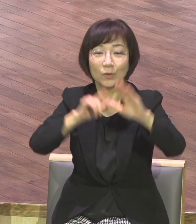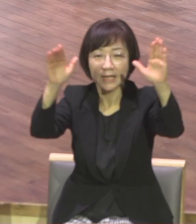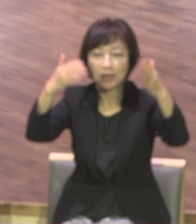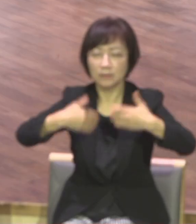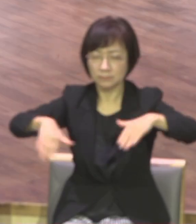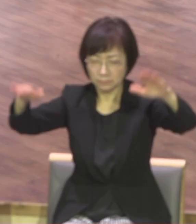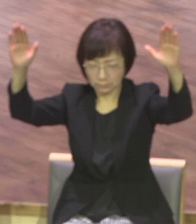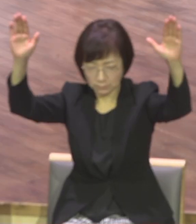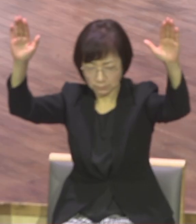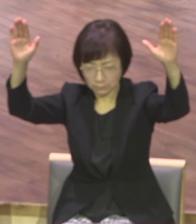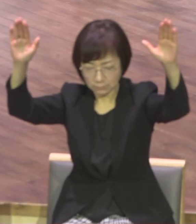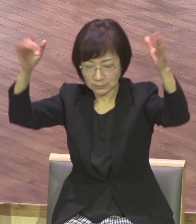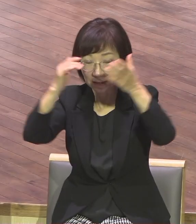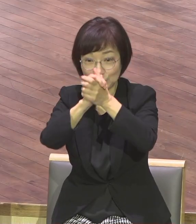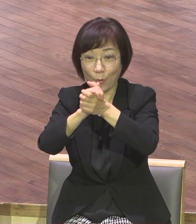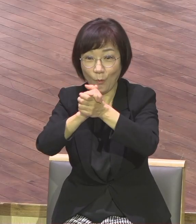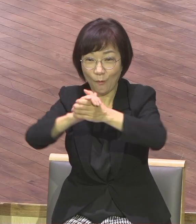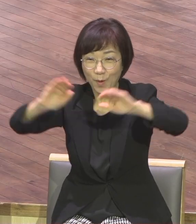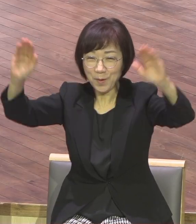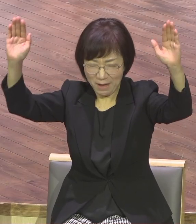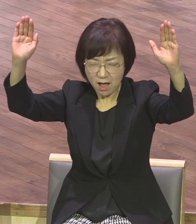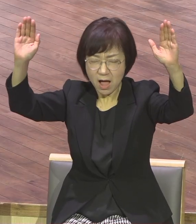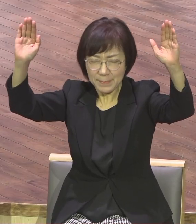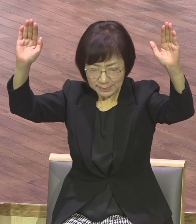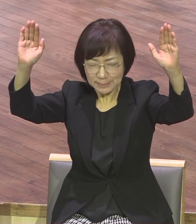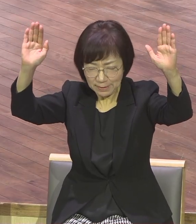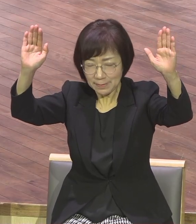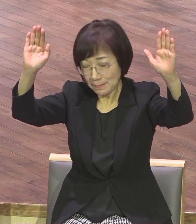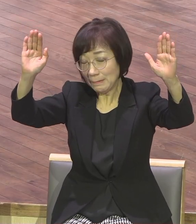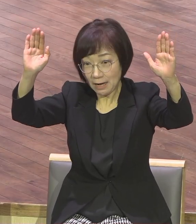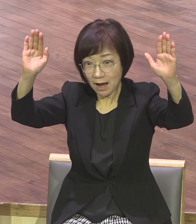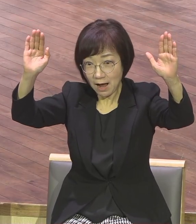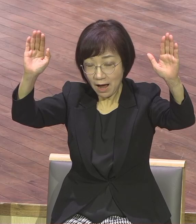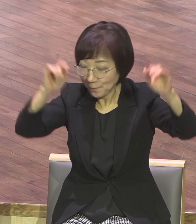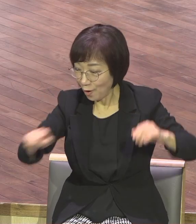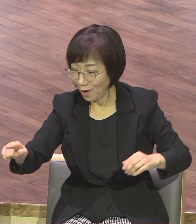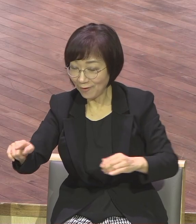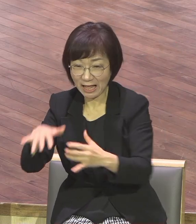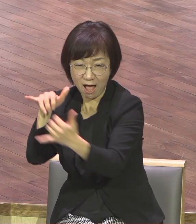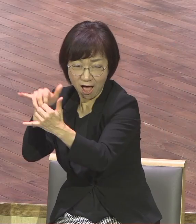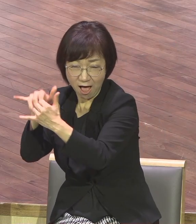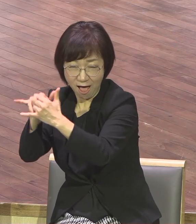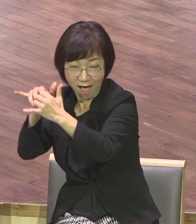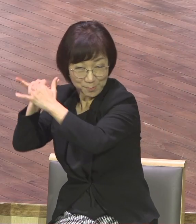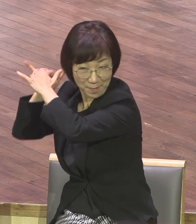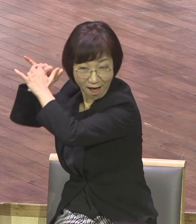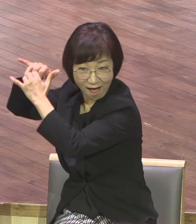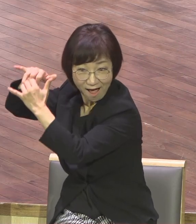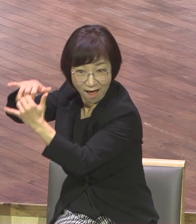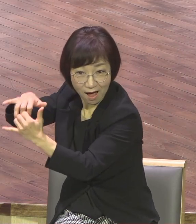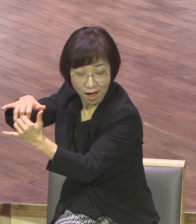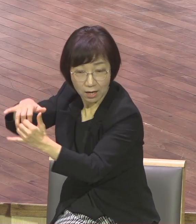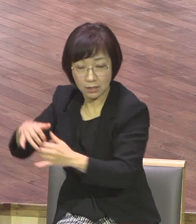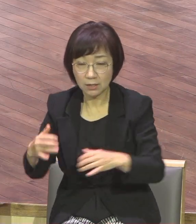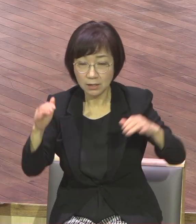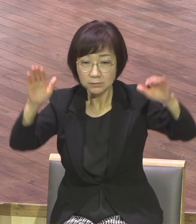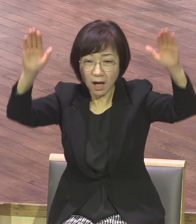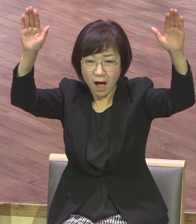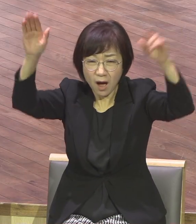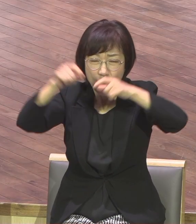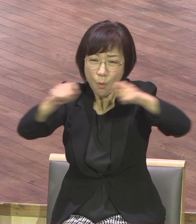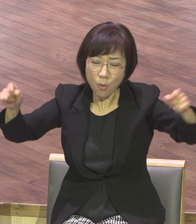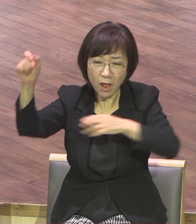왜냐하면 홍해 가를 때도 그랬지만 손을 막 들고 기도하는데 아 기도하는데 이상하게 이 손이 오래 들기 좀 뭐